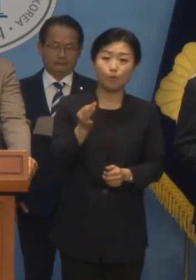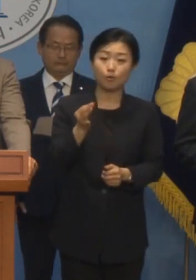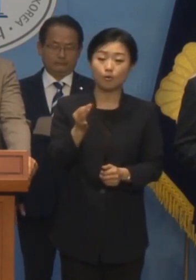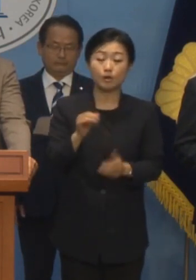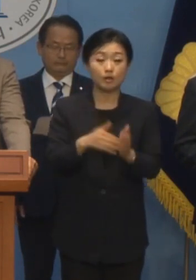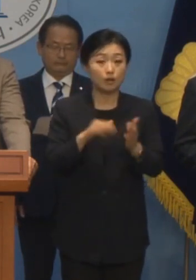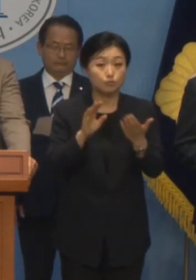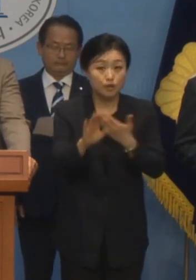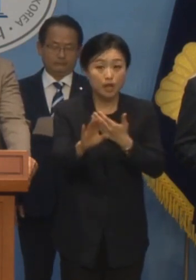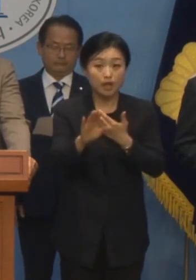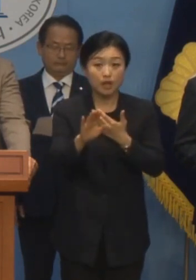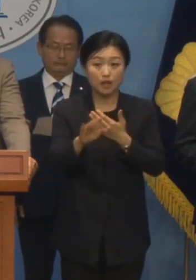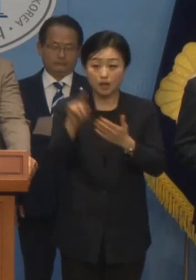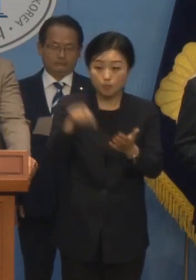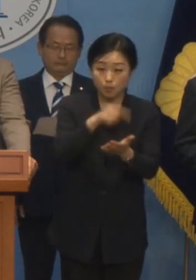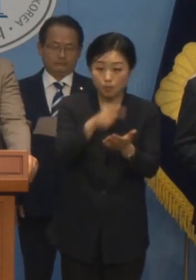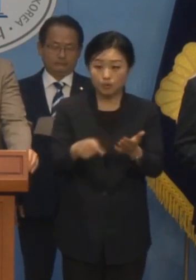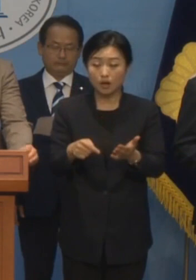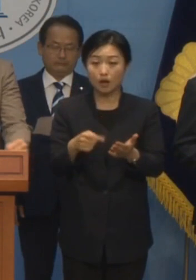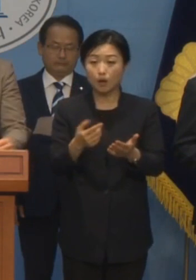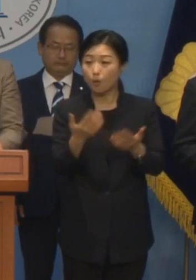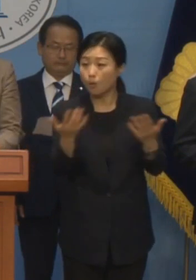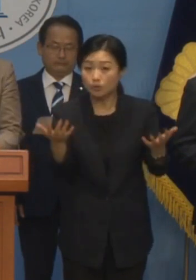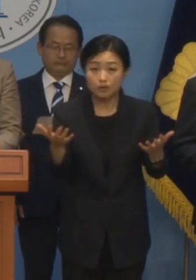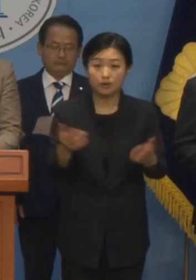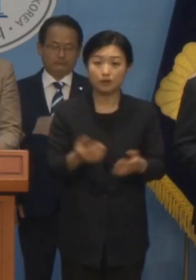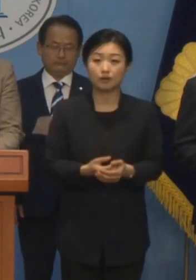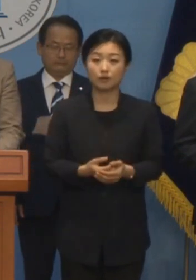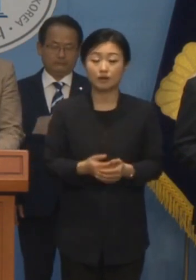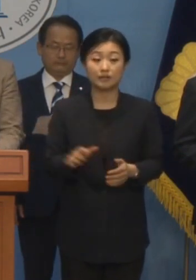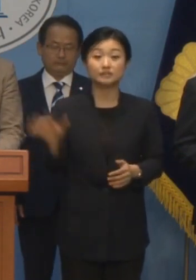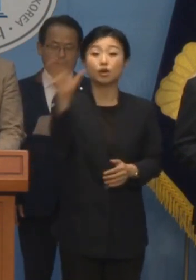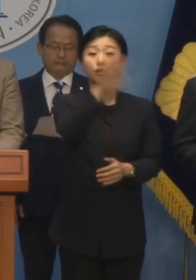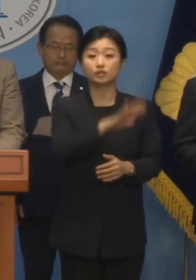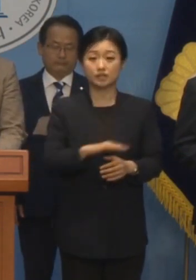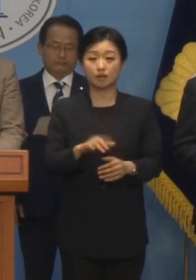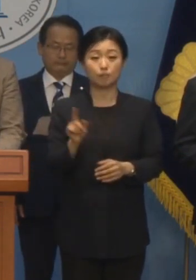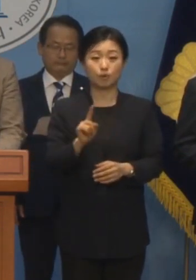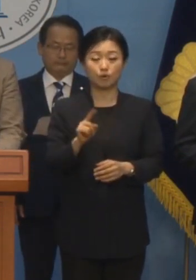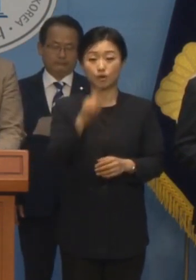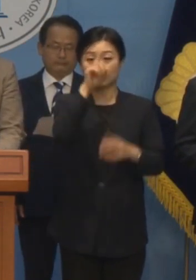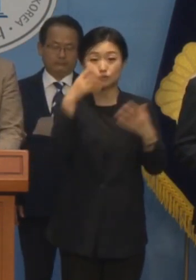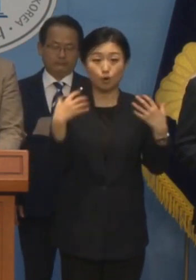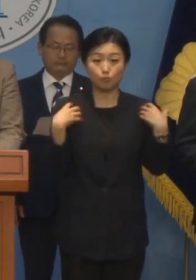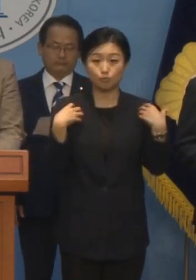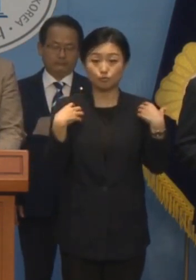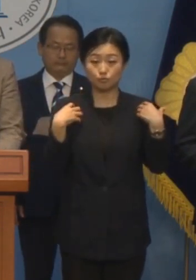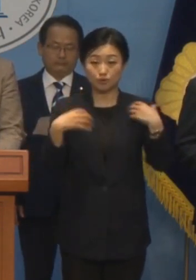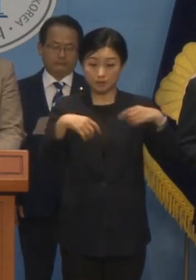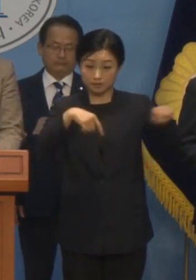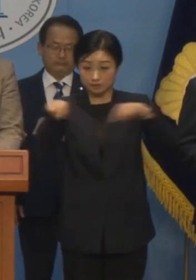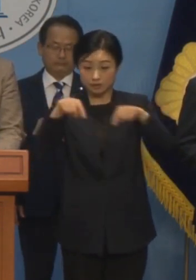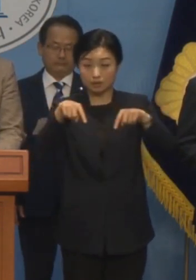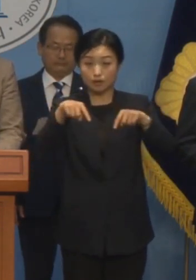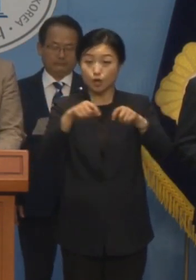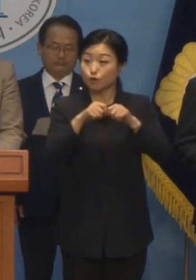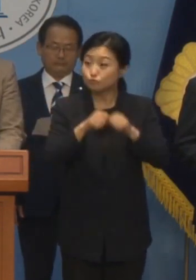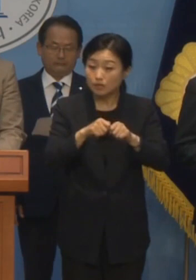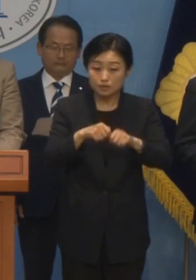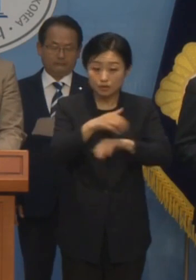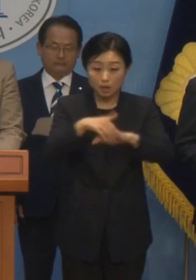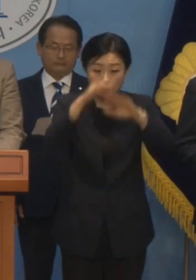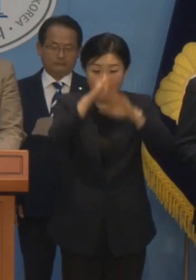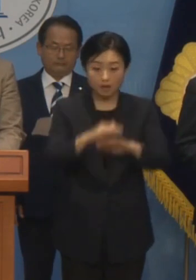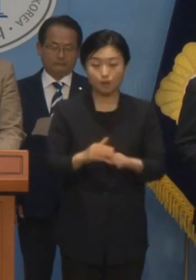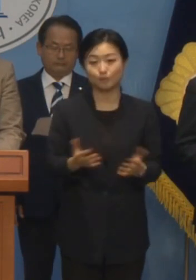이후에 어떻게 구상을 청구할지, 무엇보다도 이러한 전 과정을 정부가 어떻게 통제할지 등에 대한 구체적인